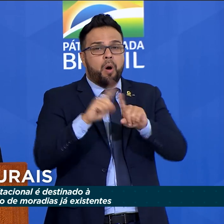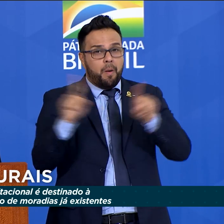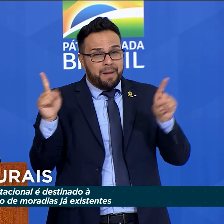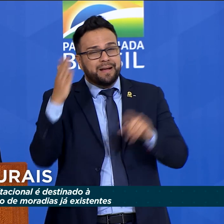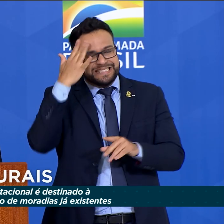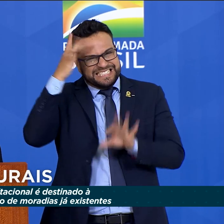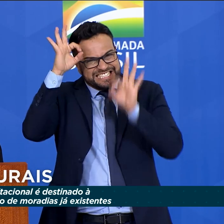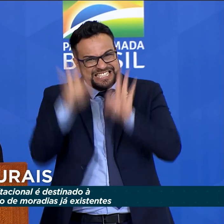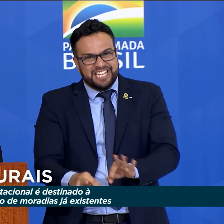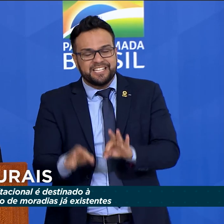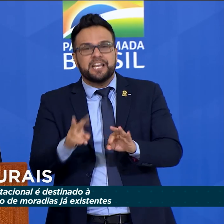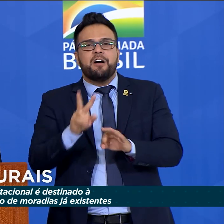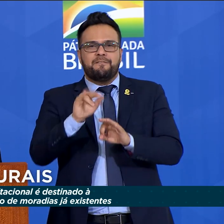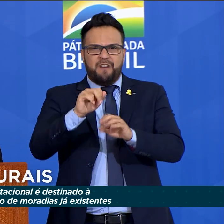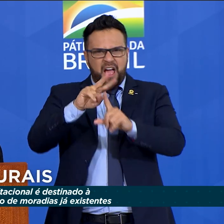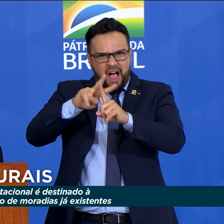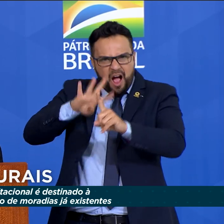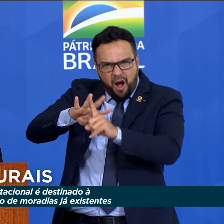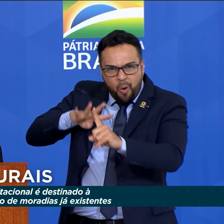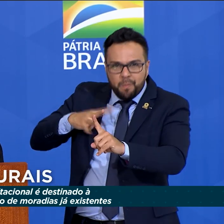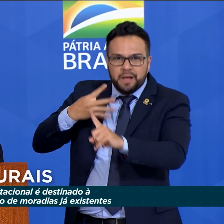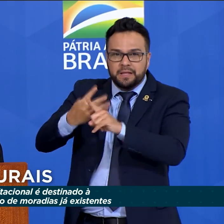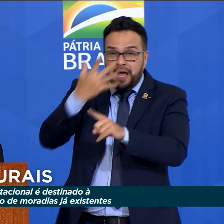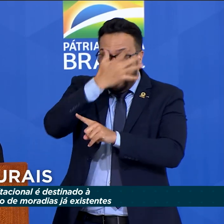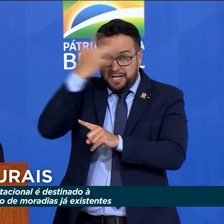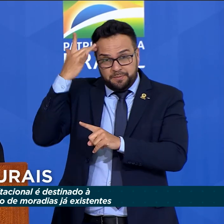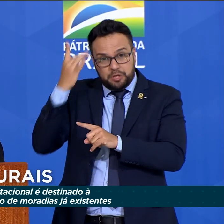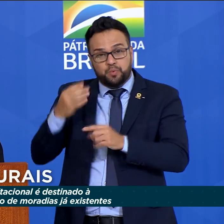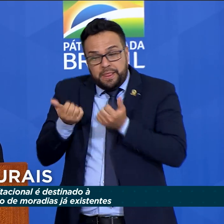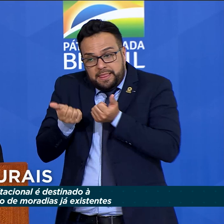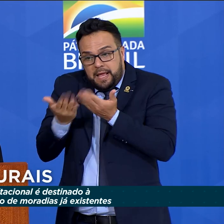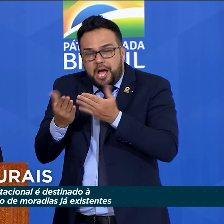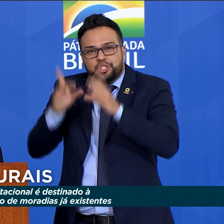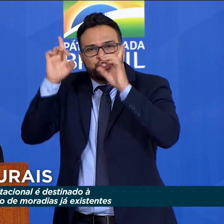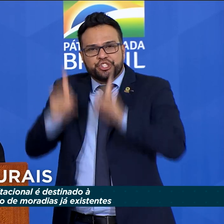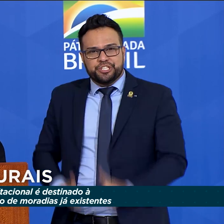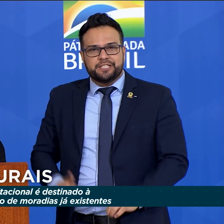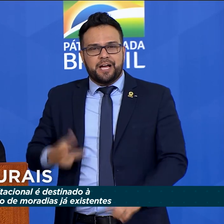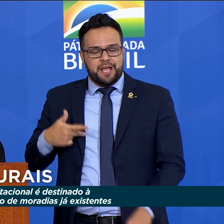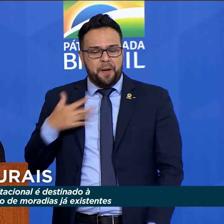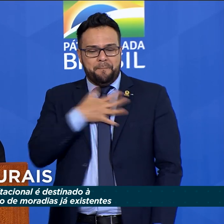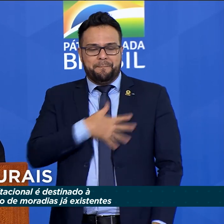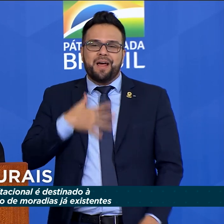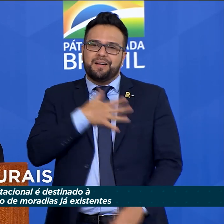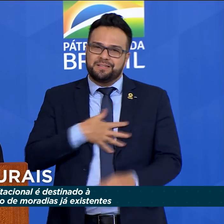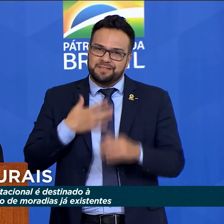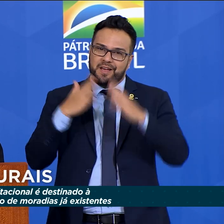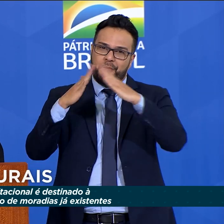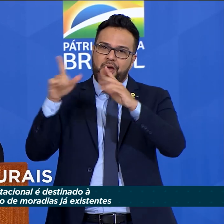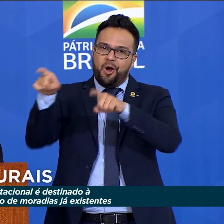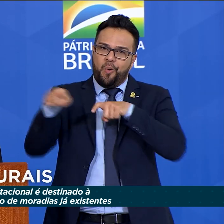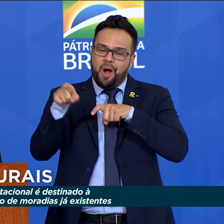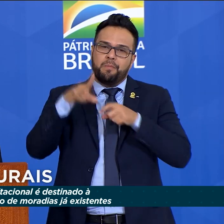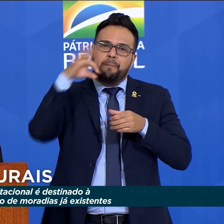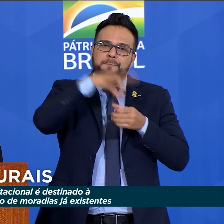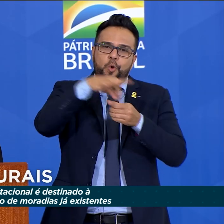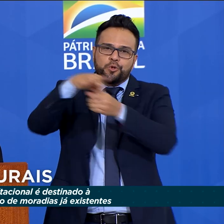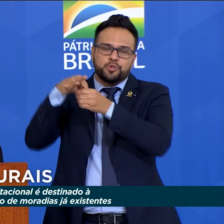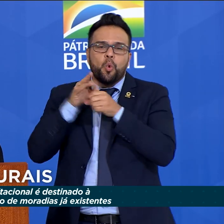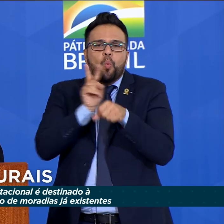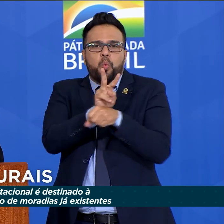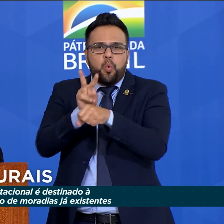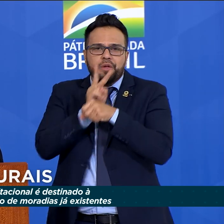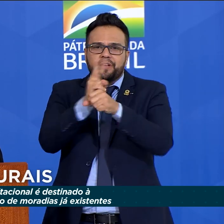vamos maximizar e que essas pessoas terão dignidade, prazer de viver no campo, produzindo, cuidando de